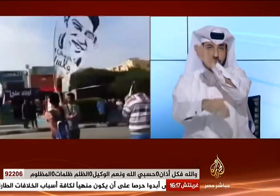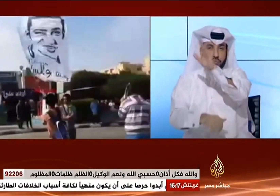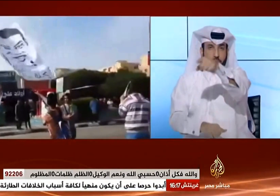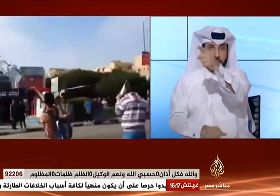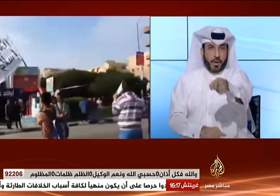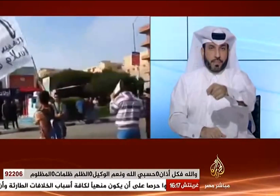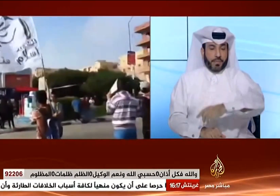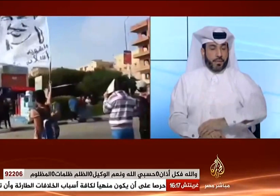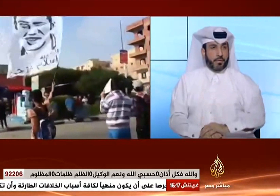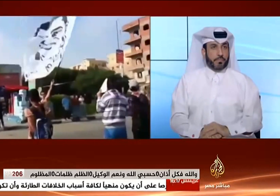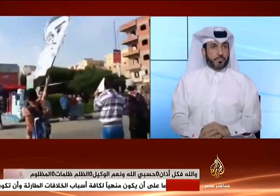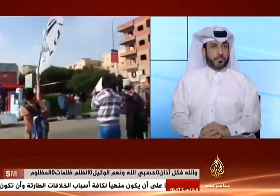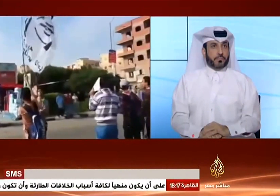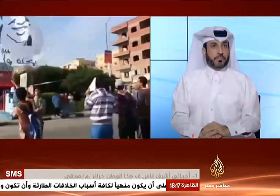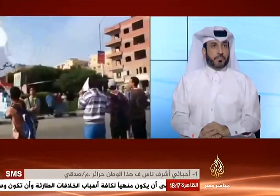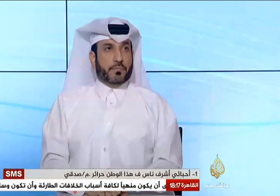الداخليه